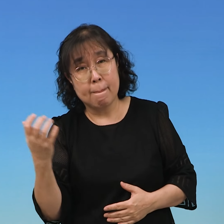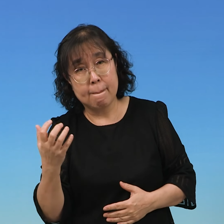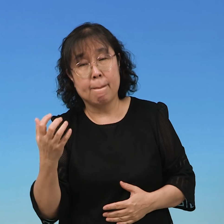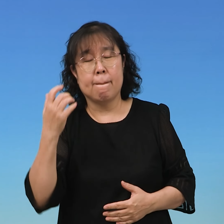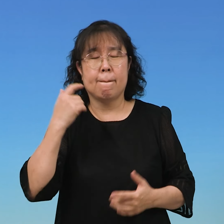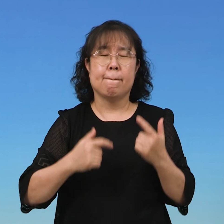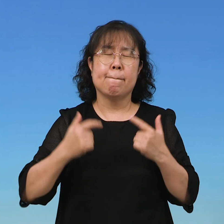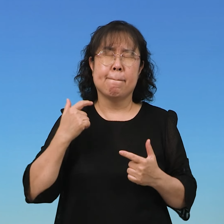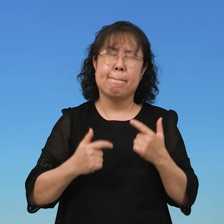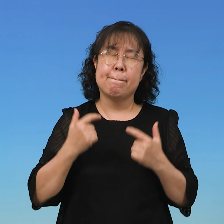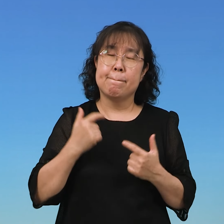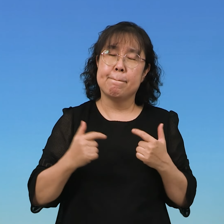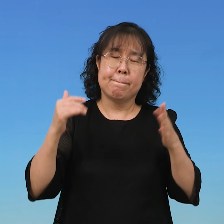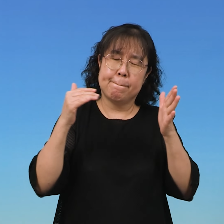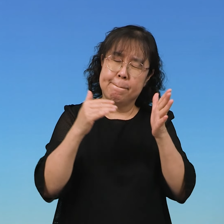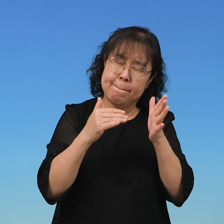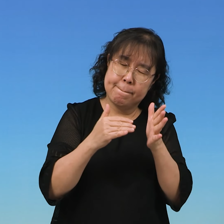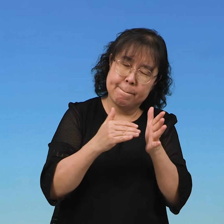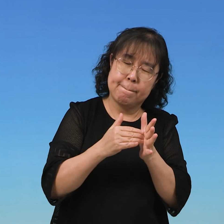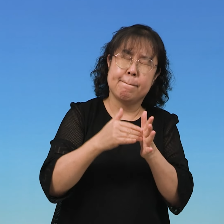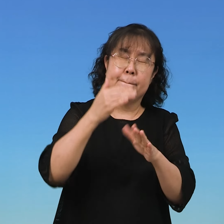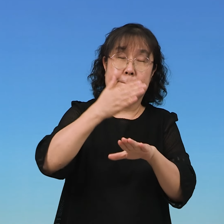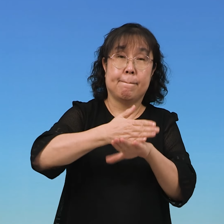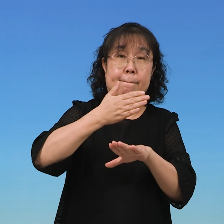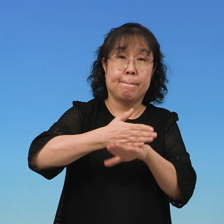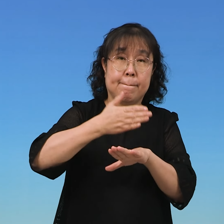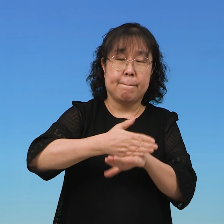아픔과 기쁨도 감사,